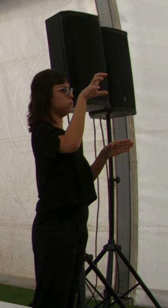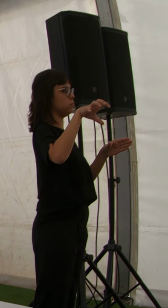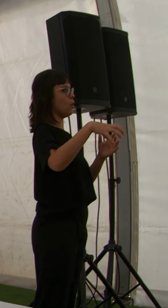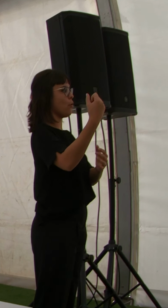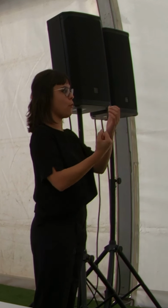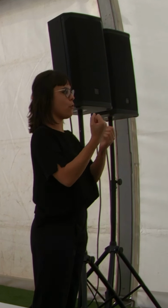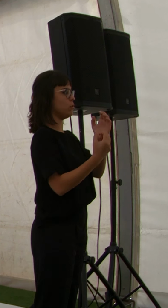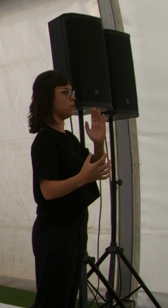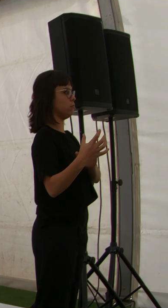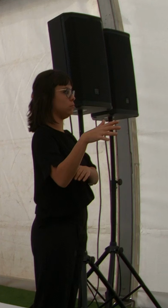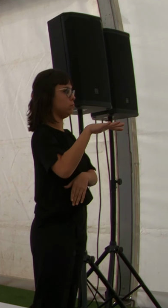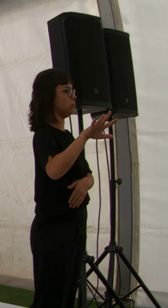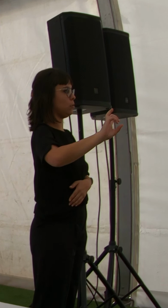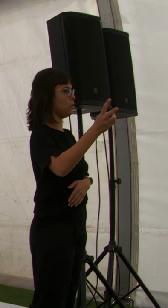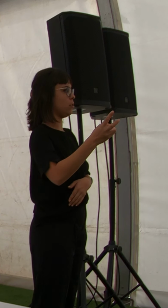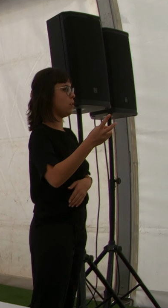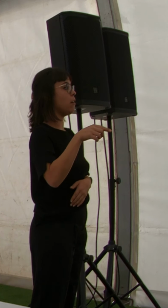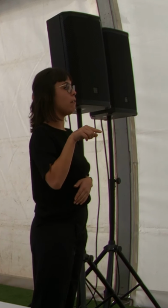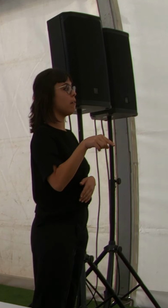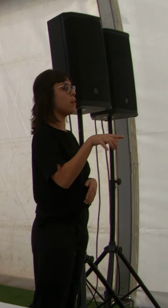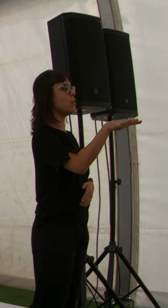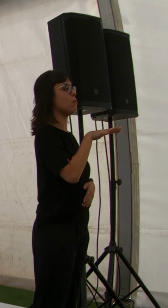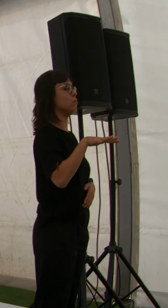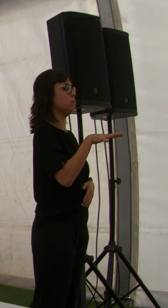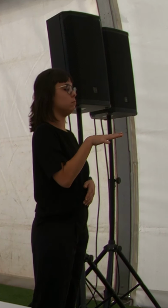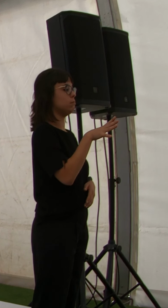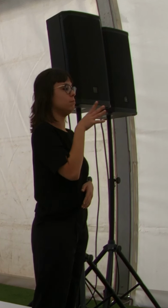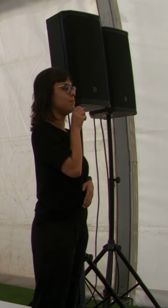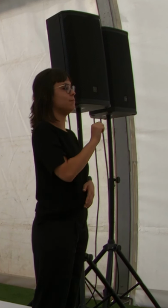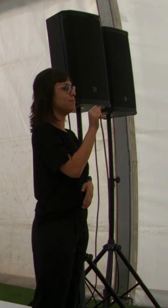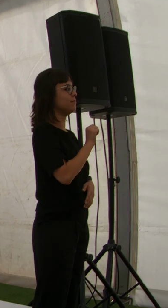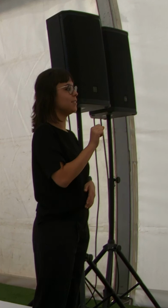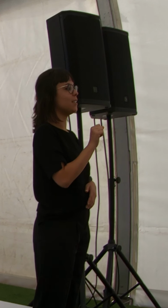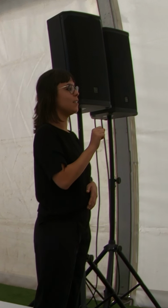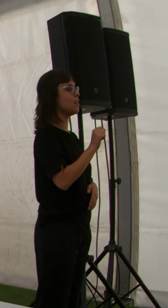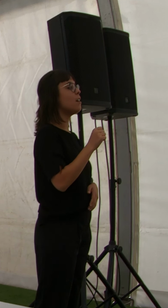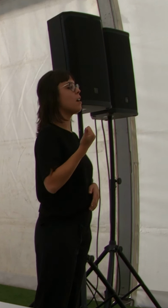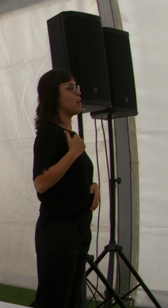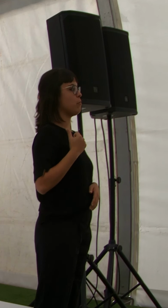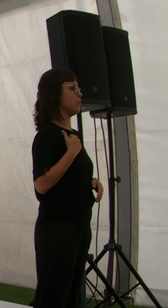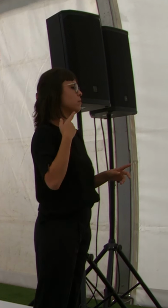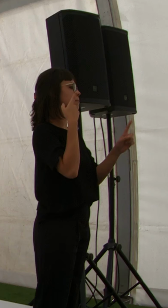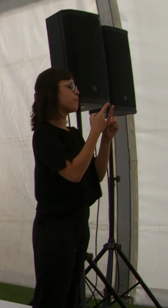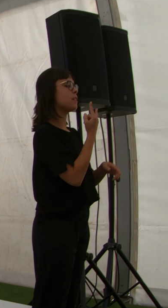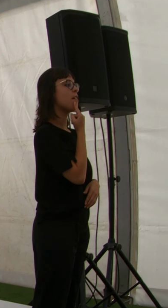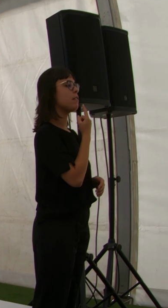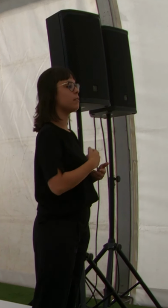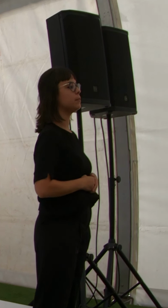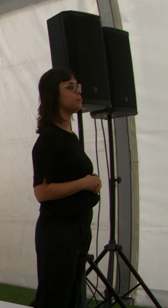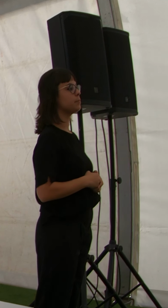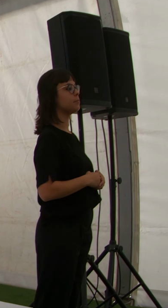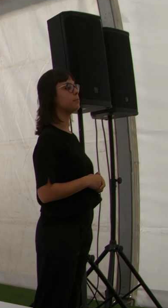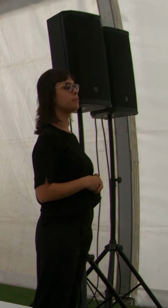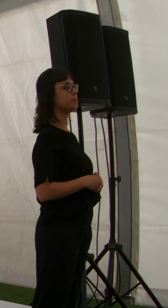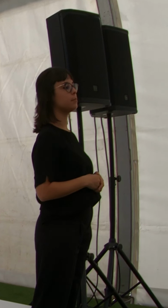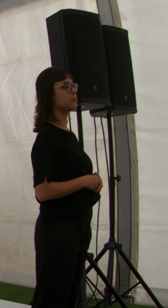coche donde no ocupe un espacio precioso que podríamos utilizar para carga. Esta es la información